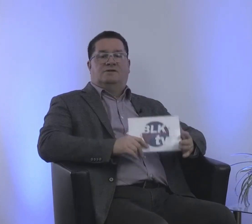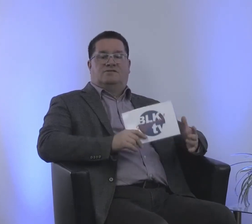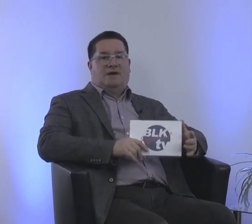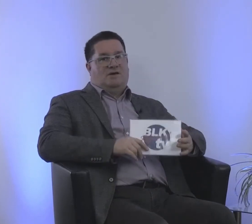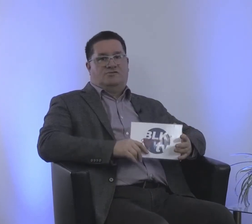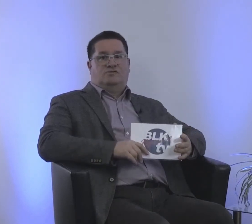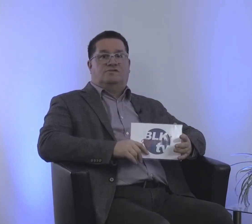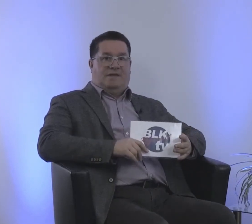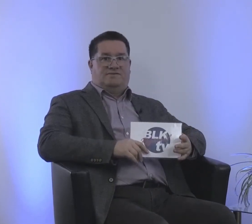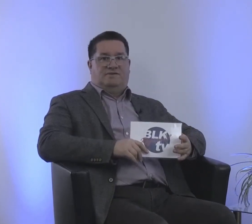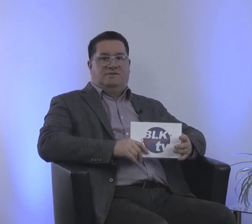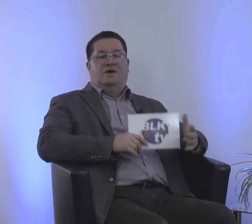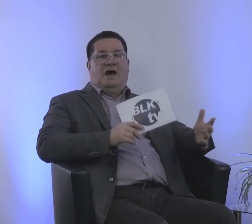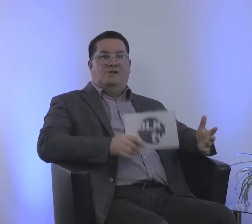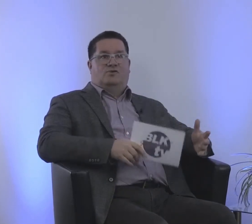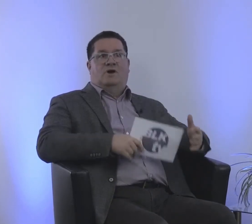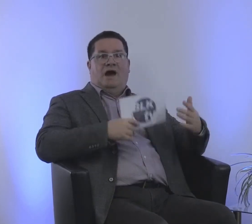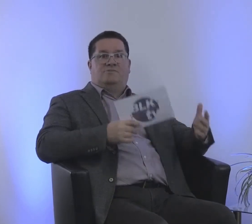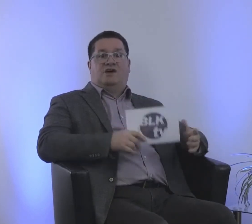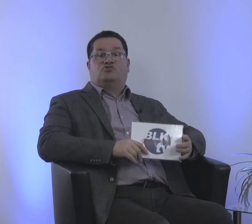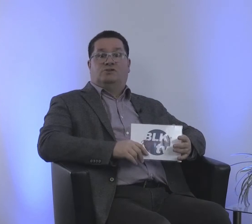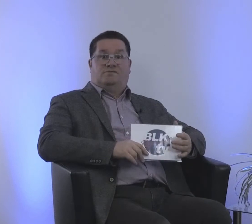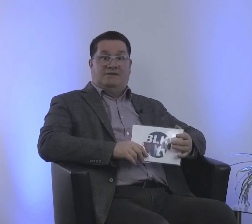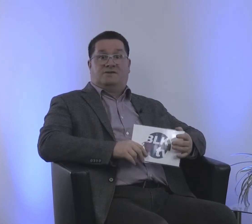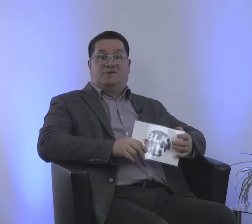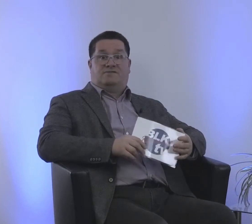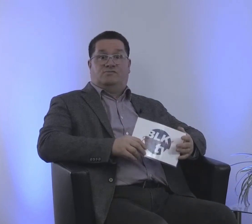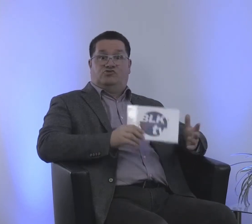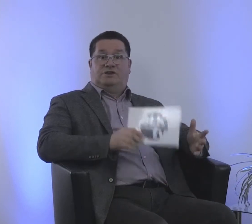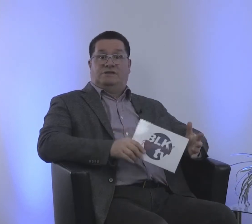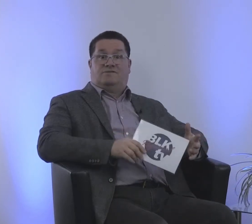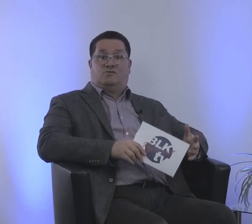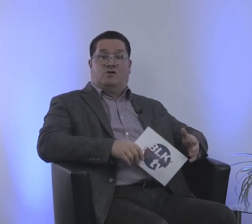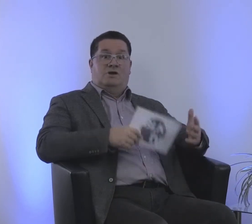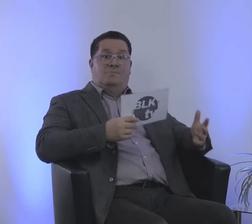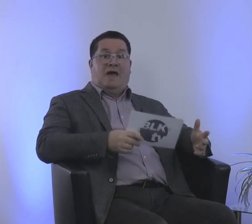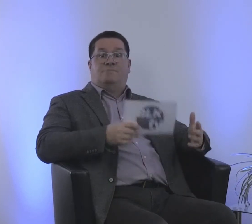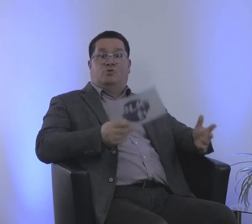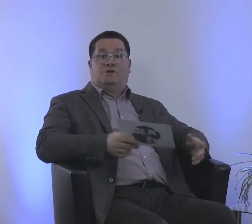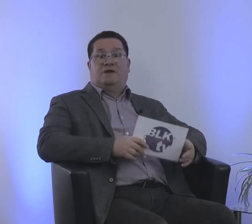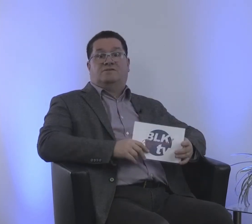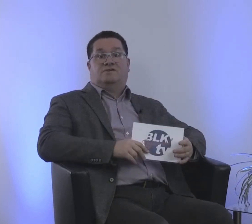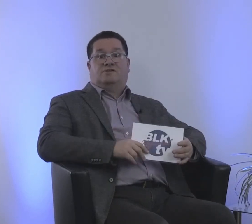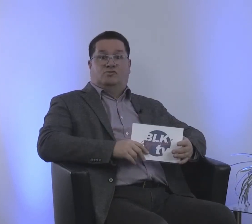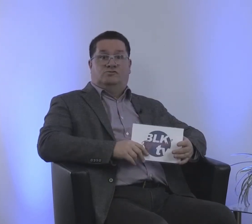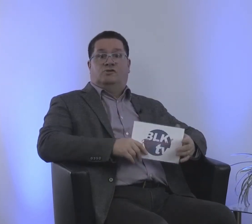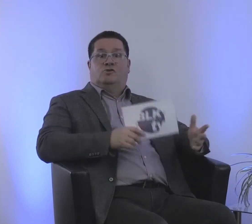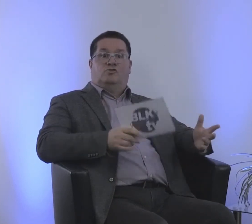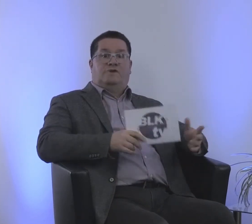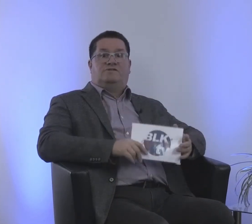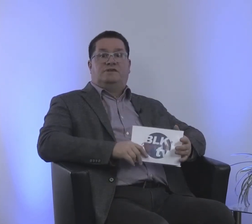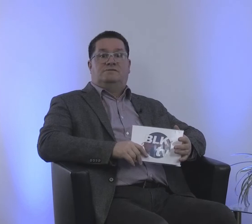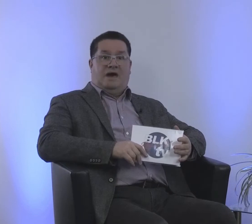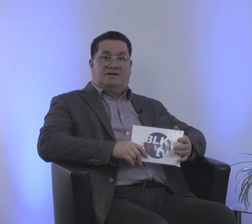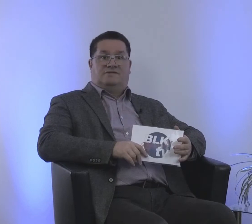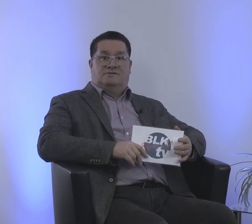Jahr 2020. Also, haben Sie ein schönes Weihnachtsfest, wünsche ich Ihnen jetzt noch. Bleiben oder werden Sie gesund? Und